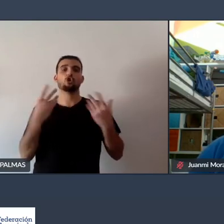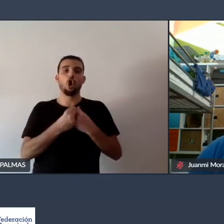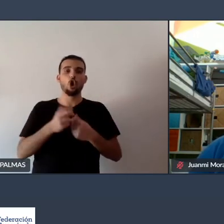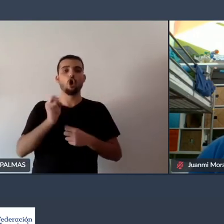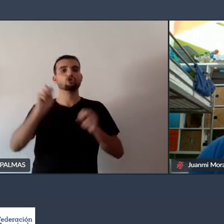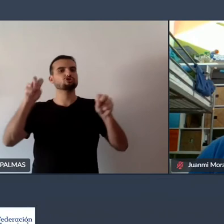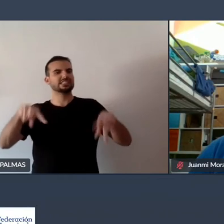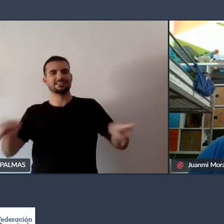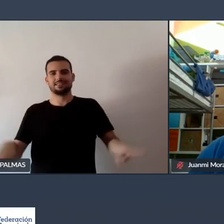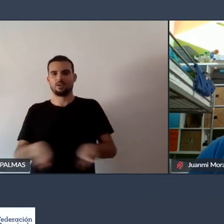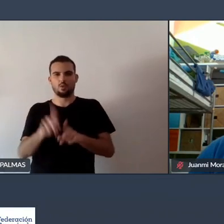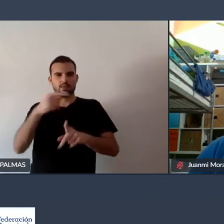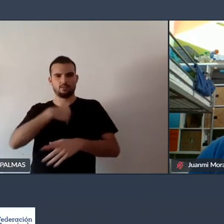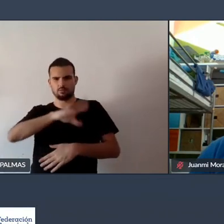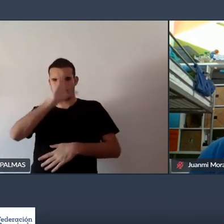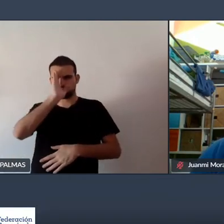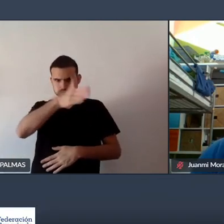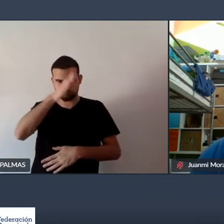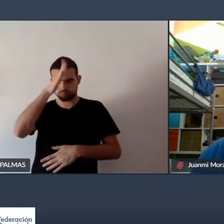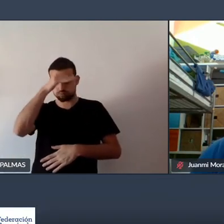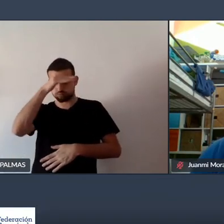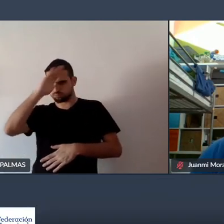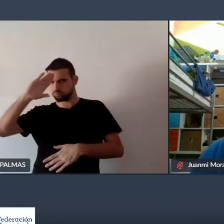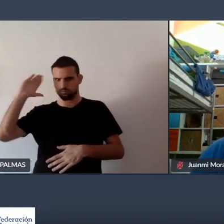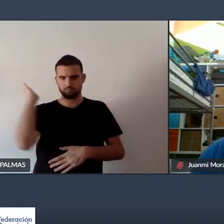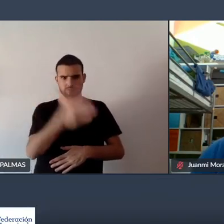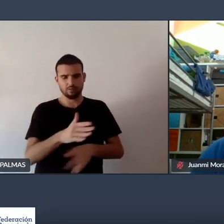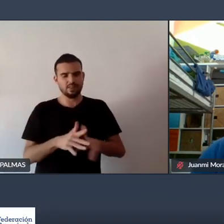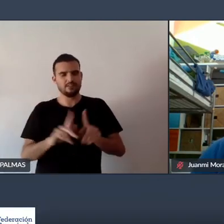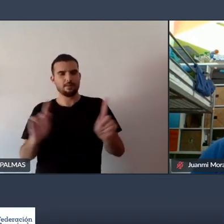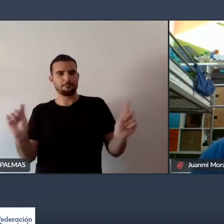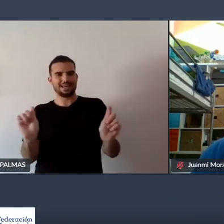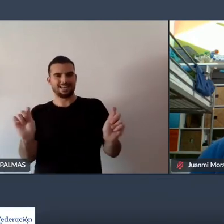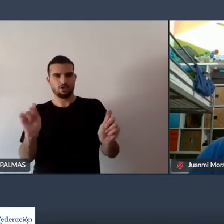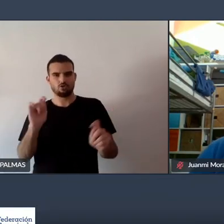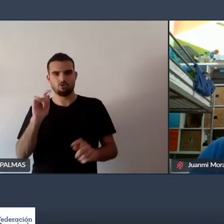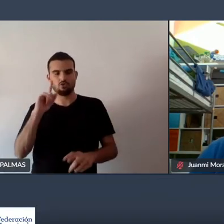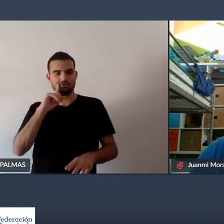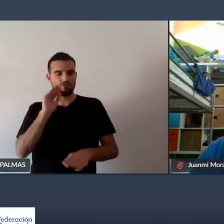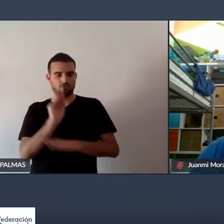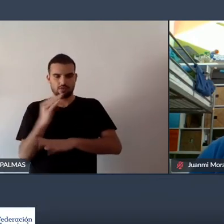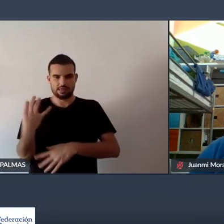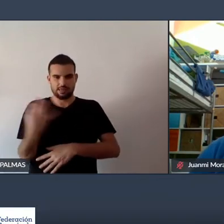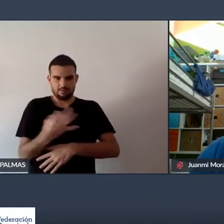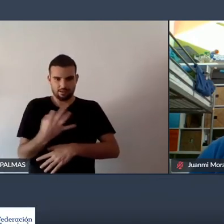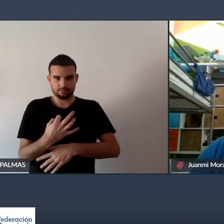pero soy partidario de que los jugadores siempre sean peligrosos en el campo, tanto al principio de la posesión